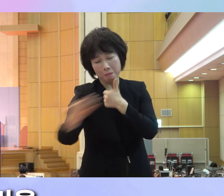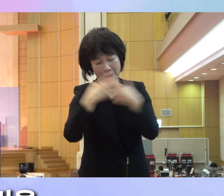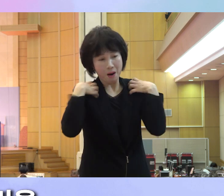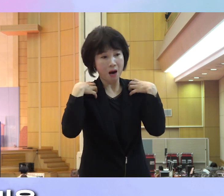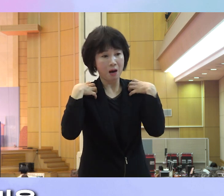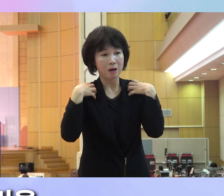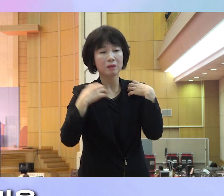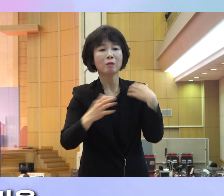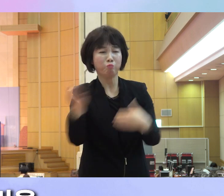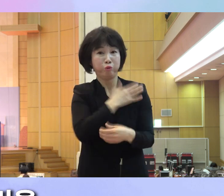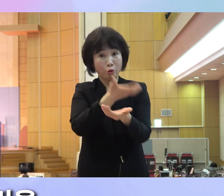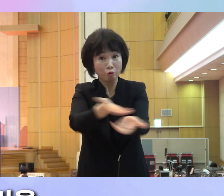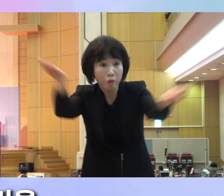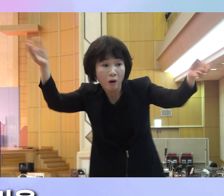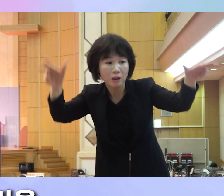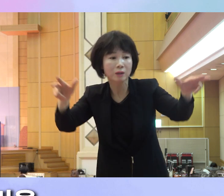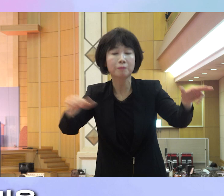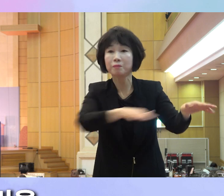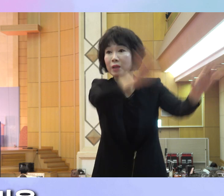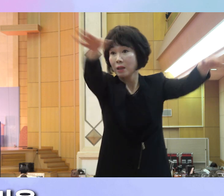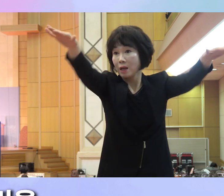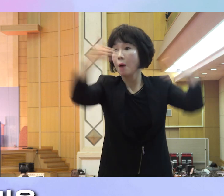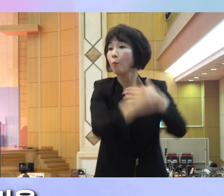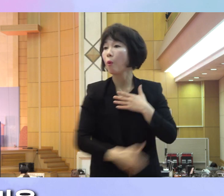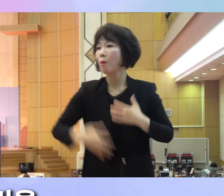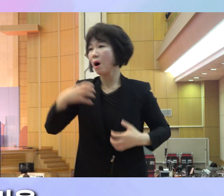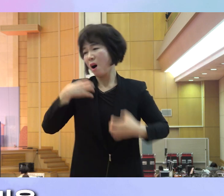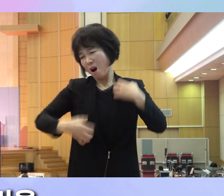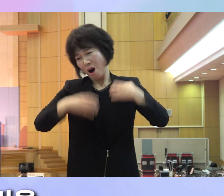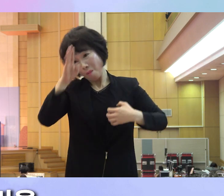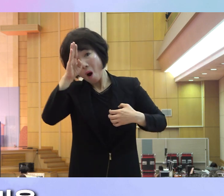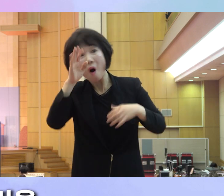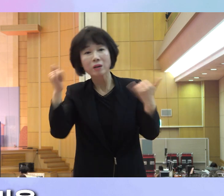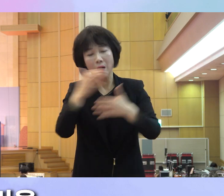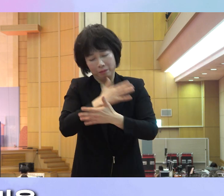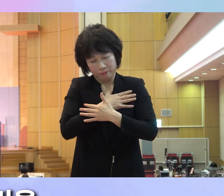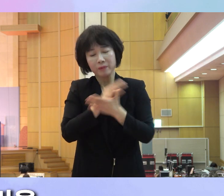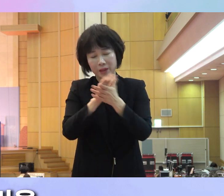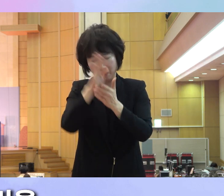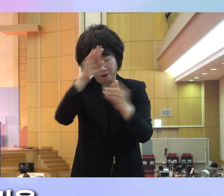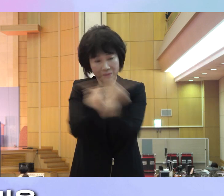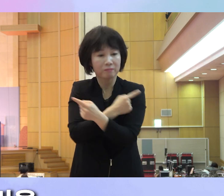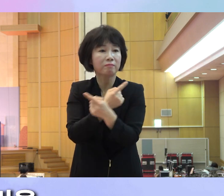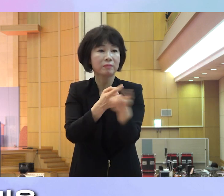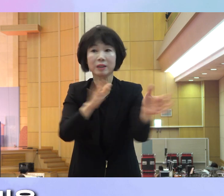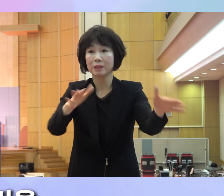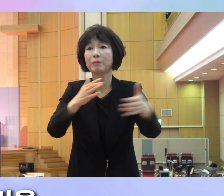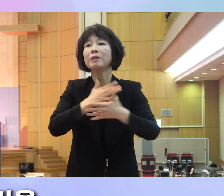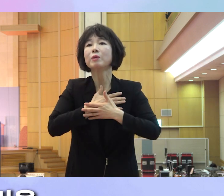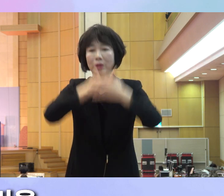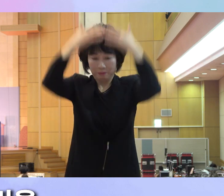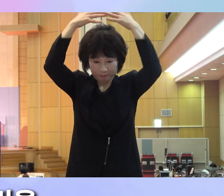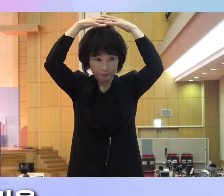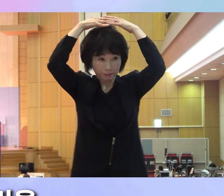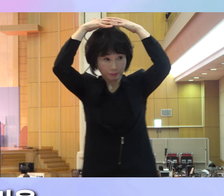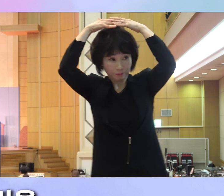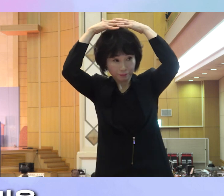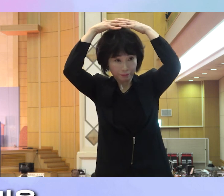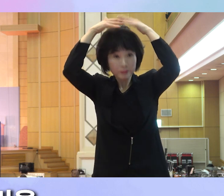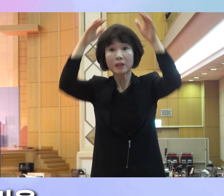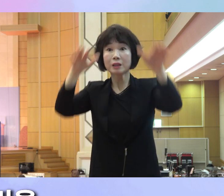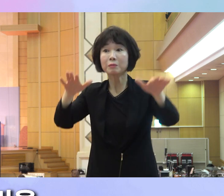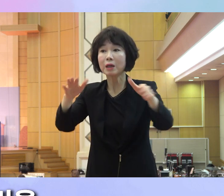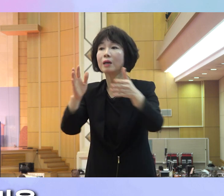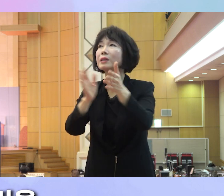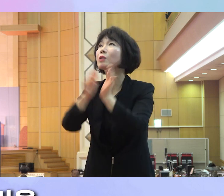하였다 하였사오니 이 시간 아픈 사람들은 아픈 자리에 손을 얹길 바랍니다. 내 몸에 손을 얹고 기도받으시면 이